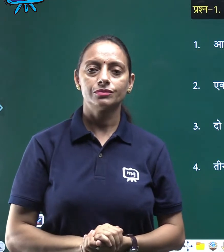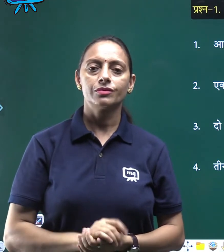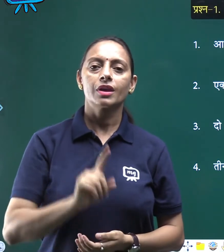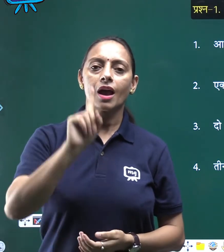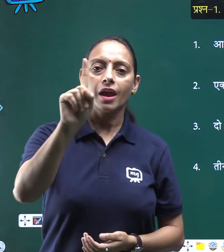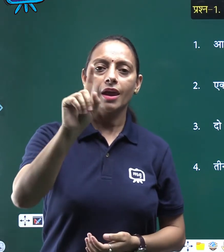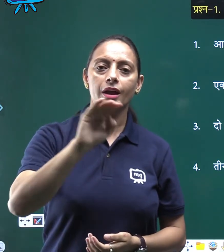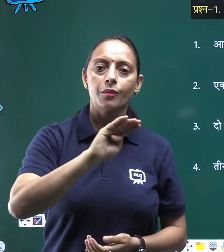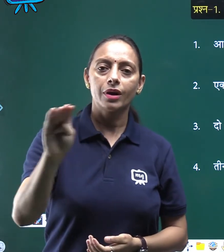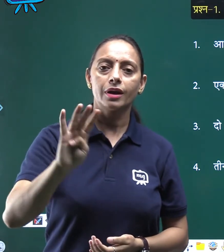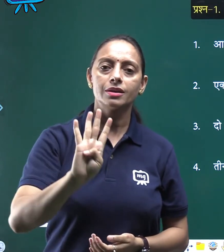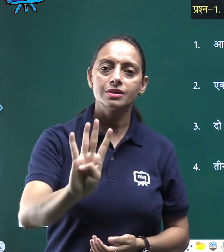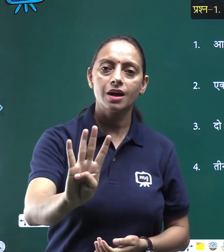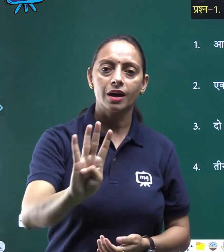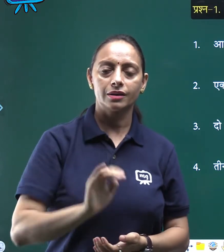1/4।